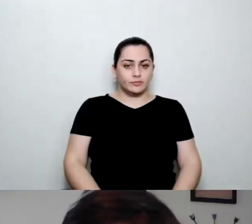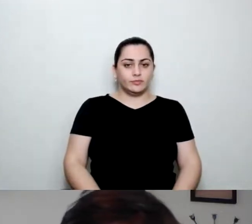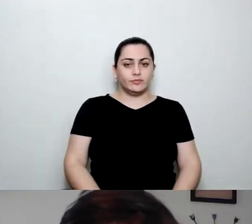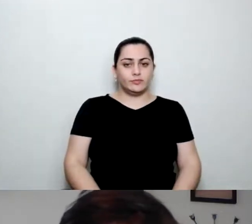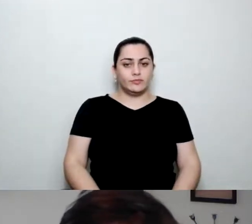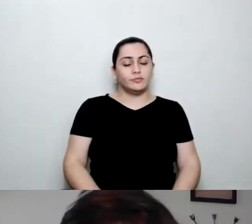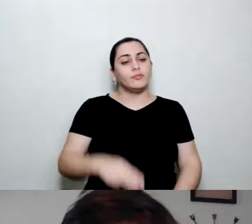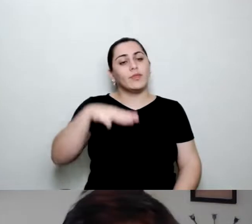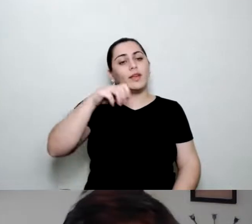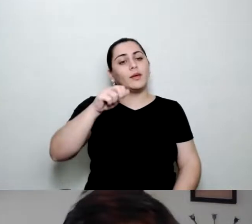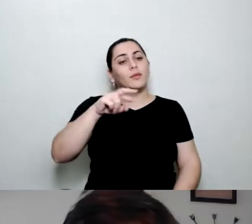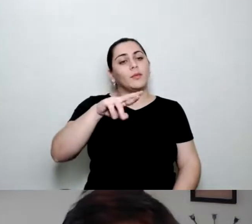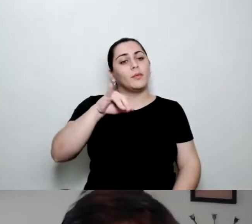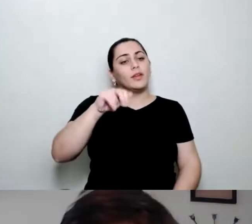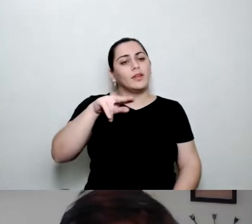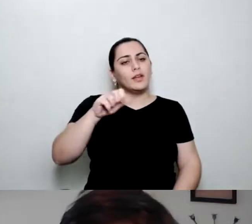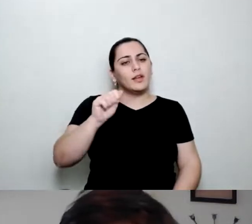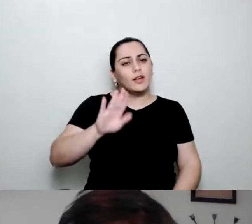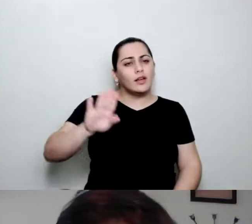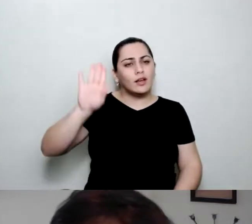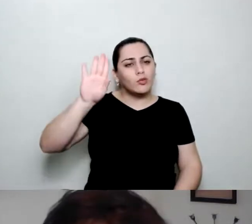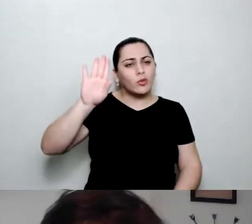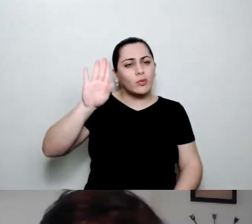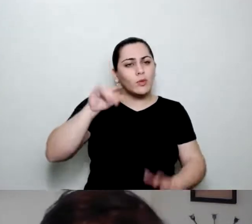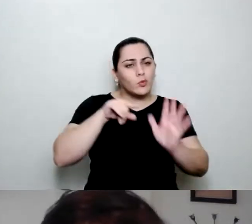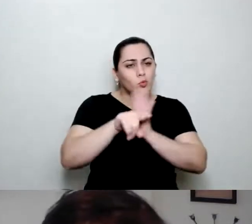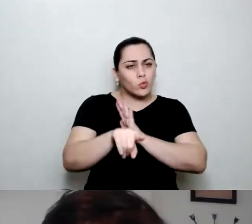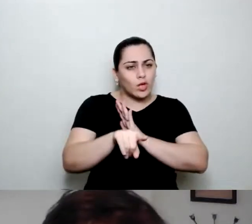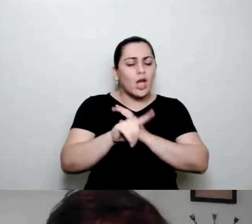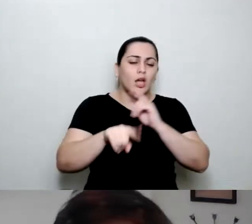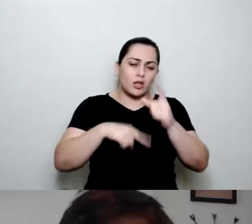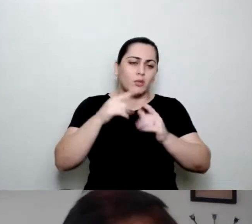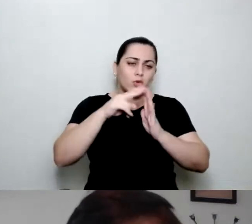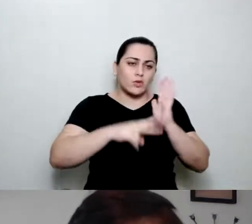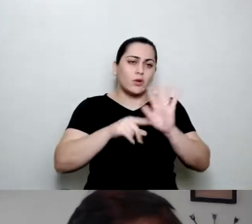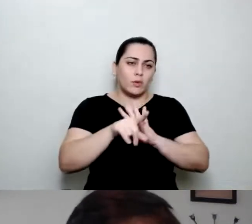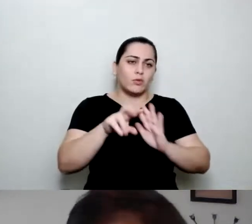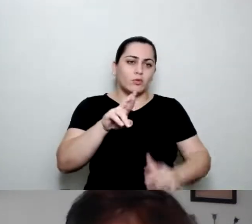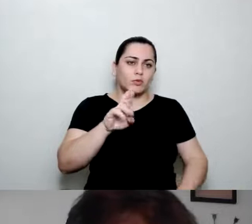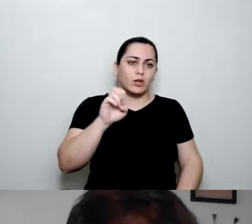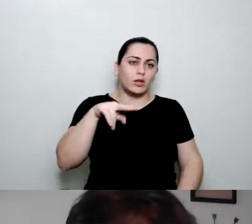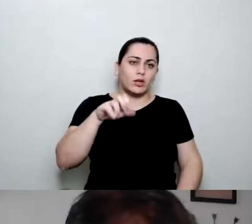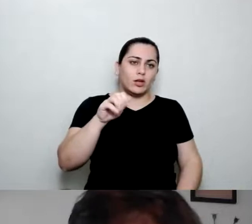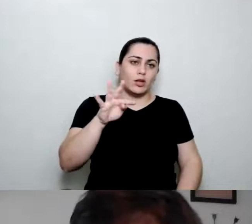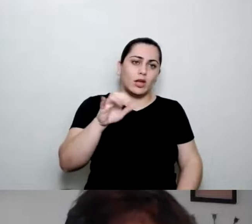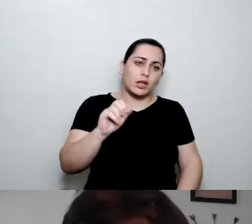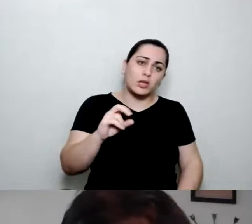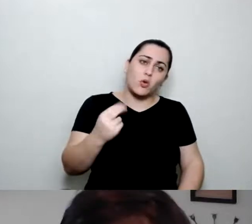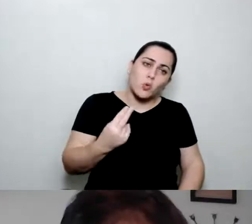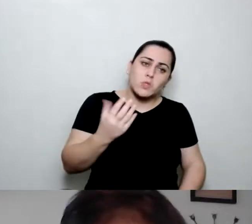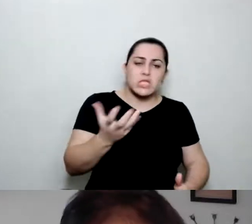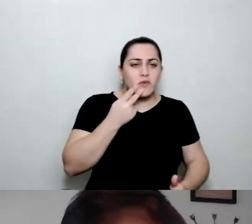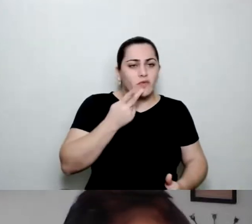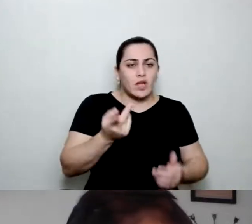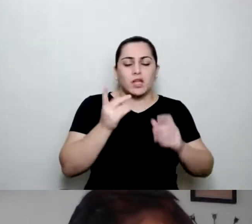A Mariana levantou a mão para fazer a pergunta aqui, aí depois eu leio a pergunta da Renata. Ou se a Renata quiser levantar a mão e falar